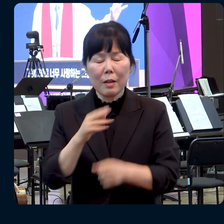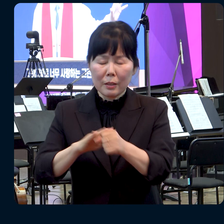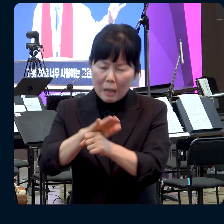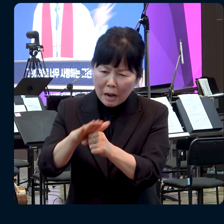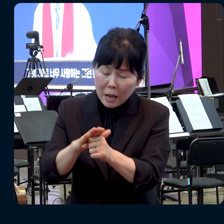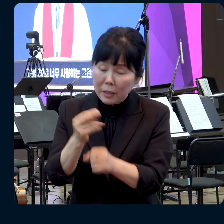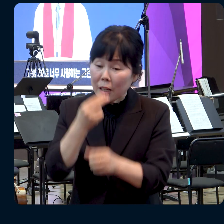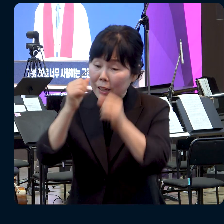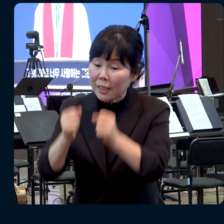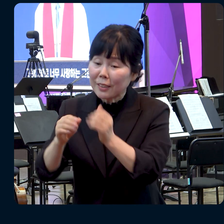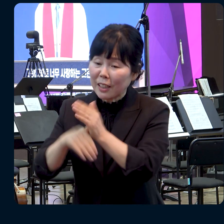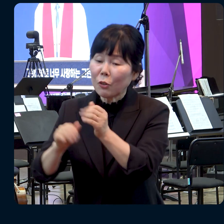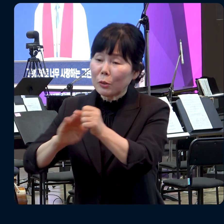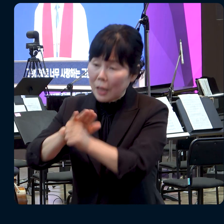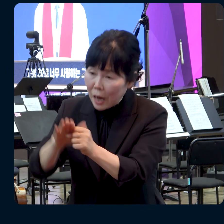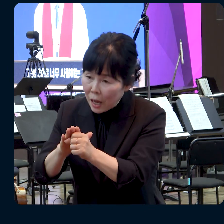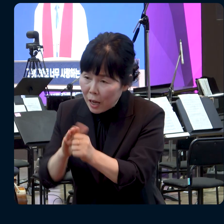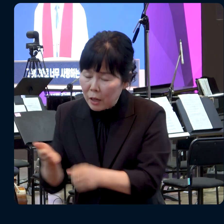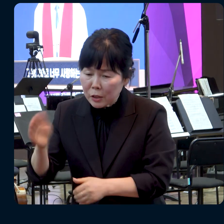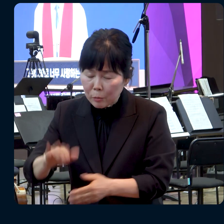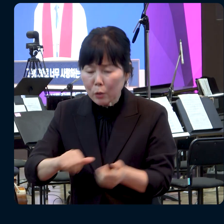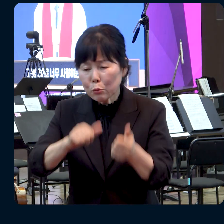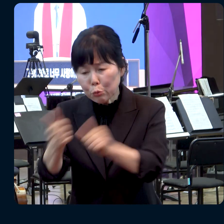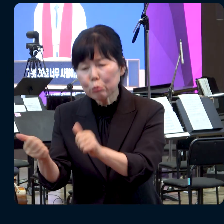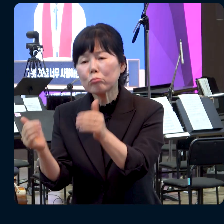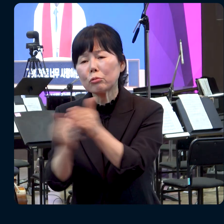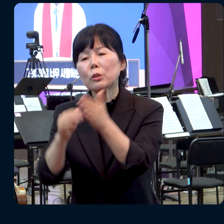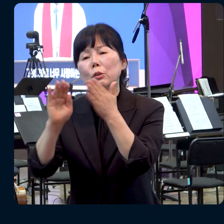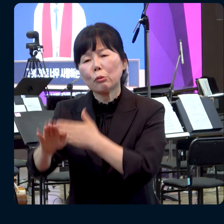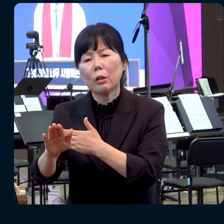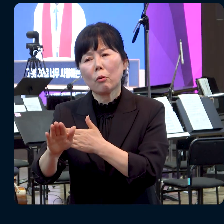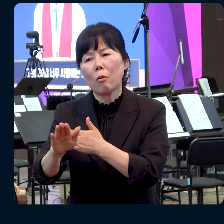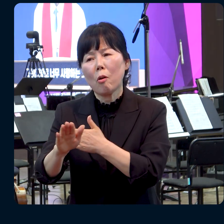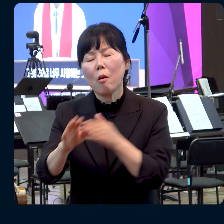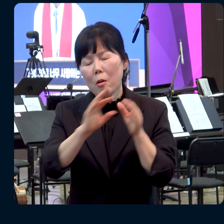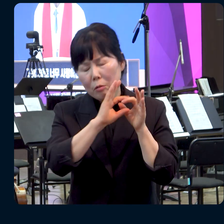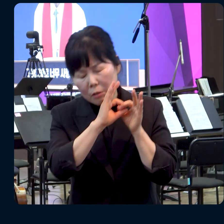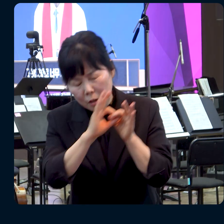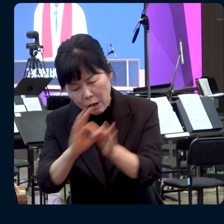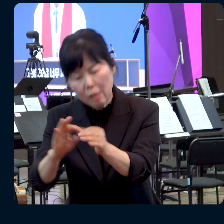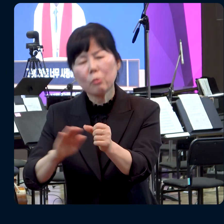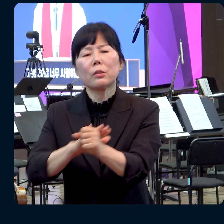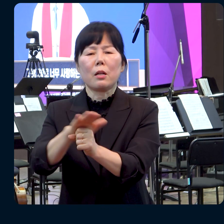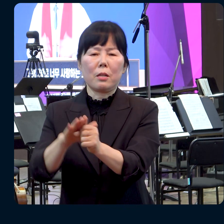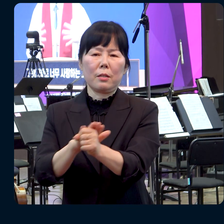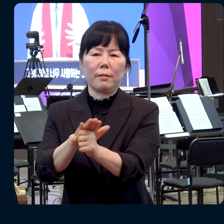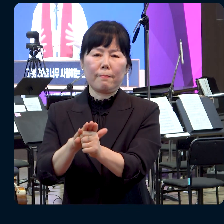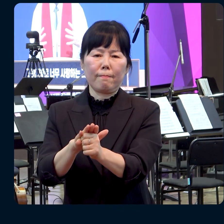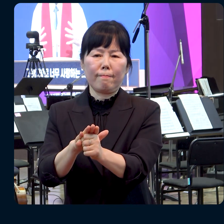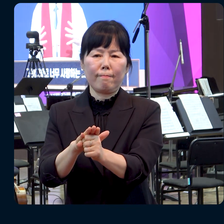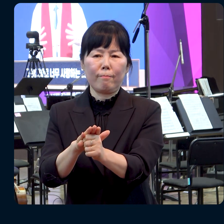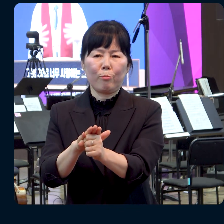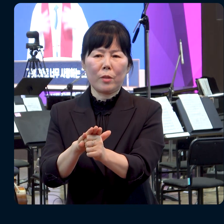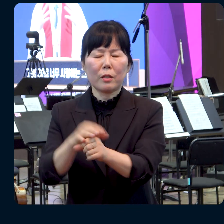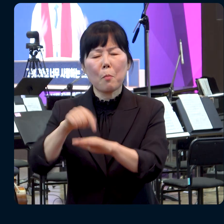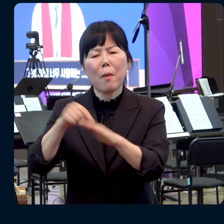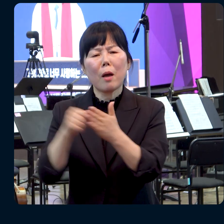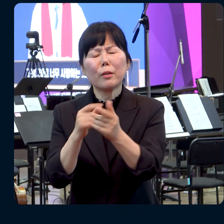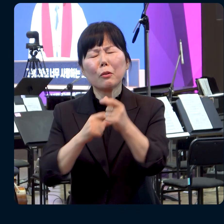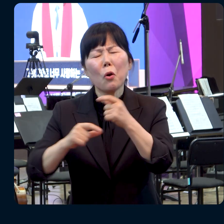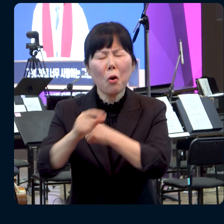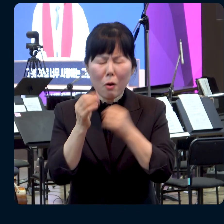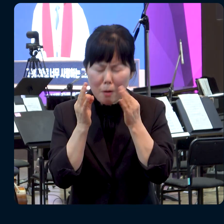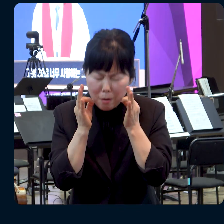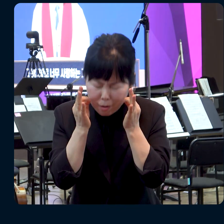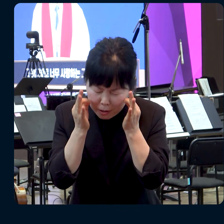사랑했지만, 그러나 돌아가셨어도 여전히 사랑하는 거예요. 오히려 그 마음이 더 애절하다 하는